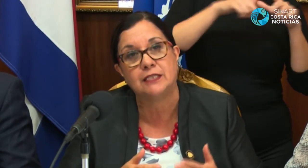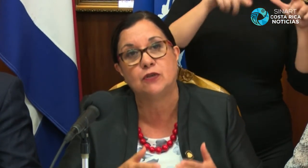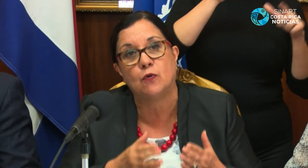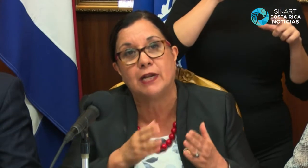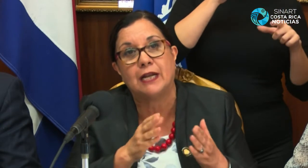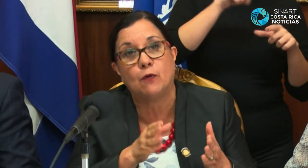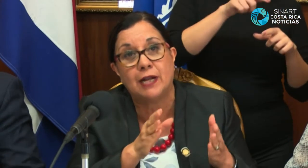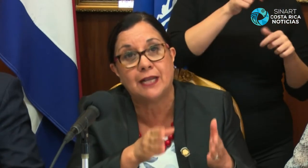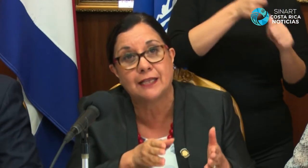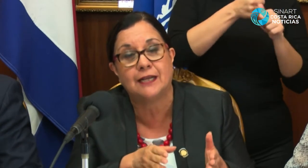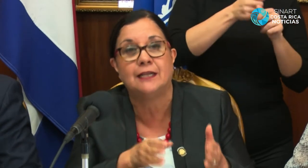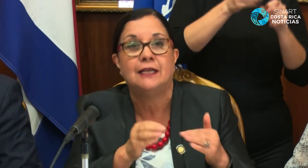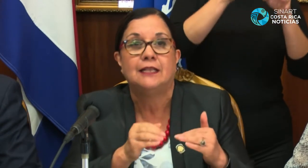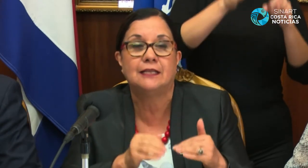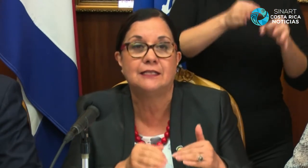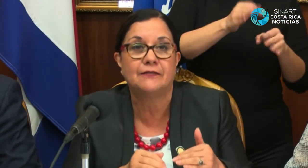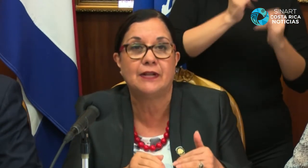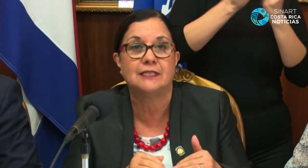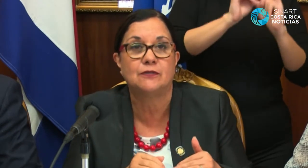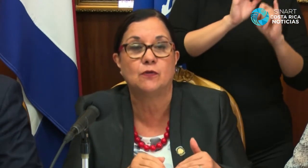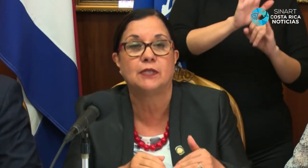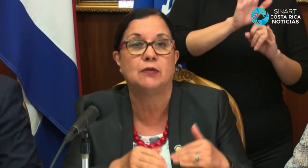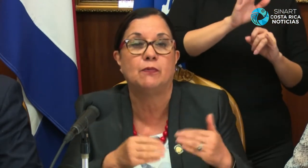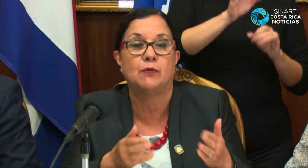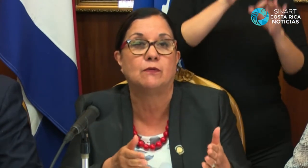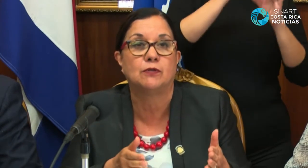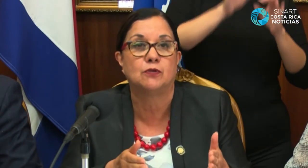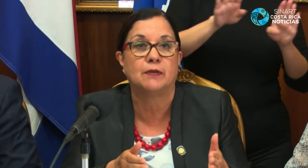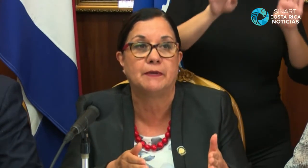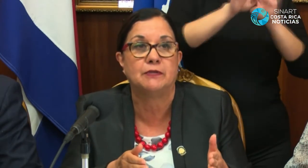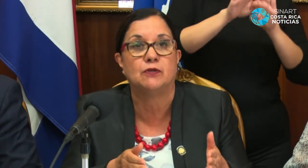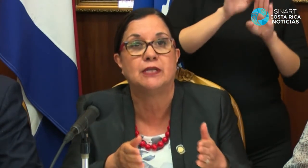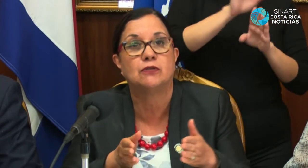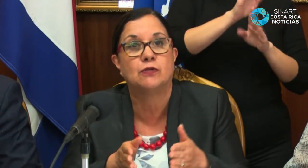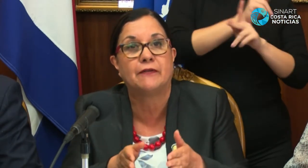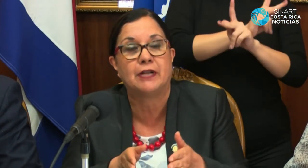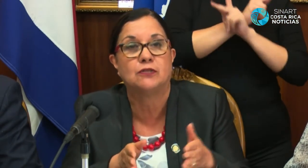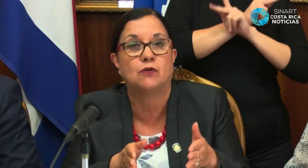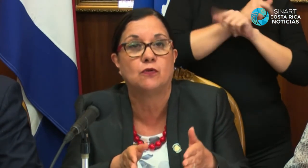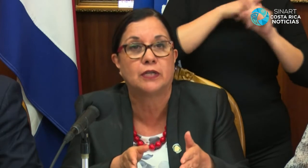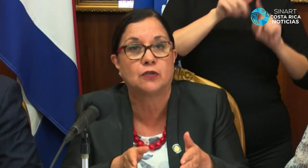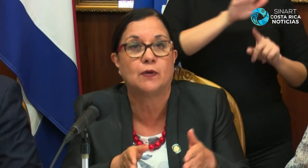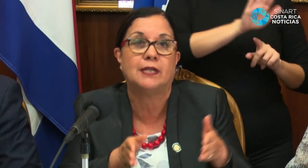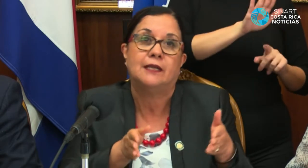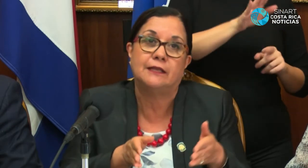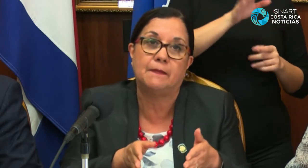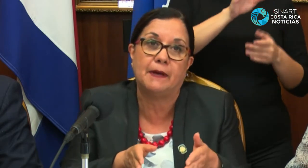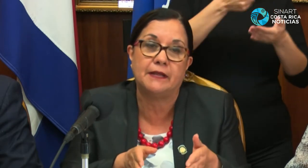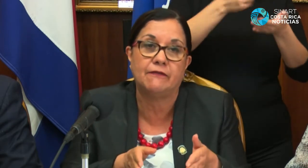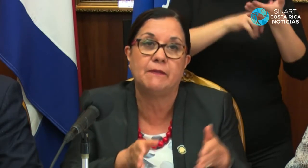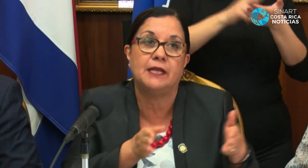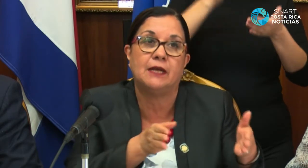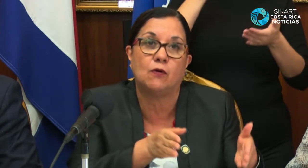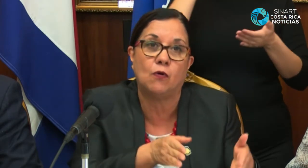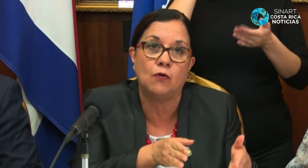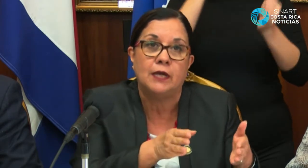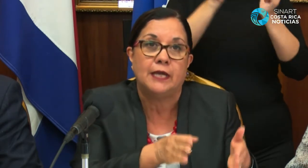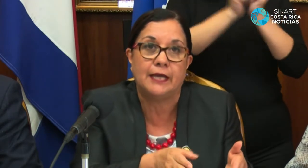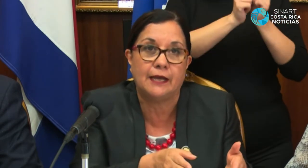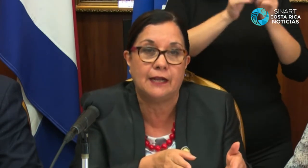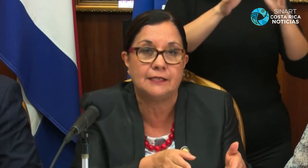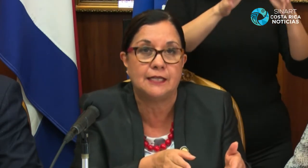la decisión unilateral de cerrar el centro educativo por una cuestión de prevención, y eso es una relación contractual del padre de familia